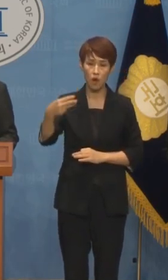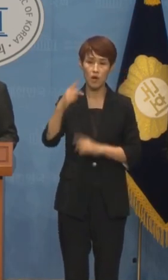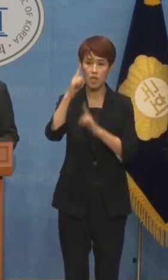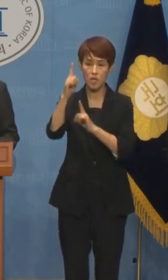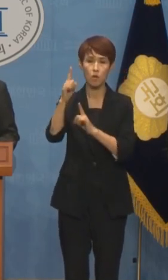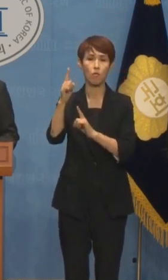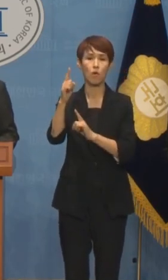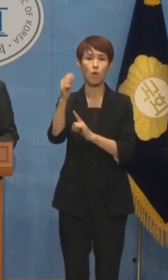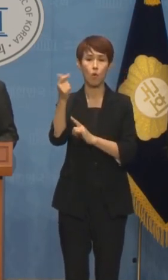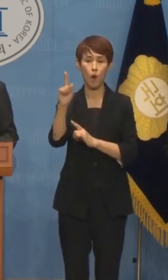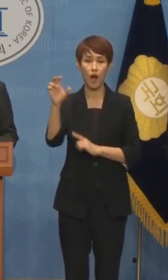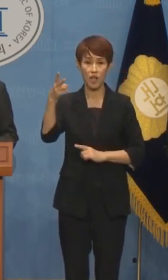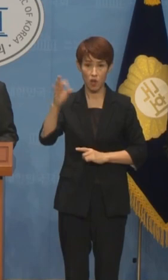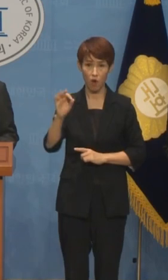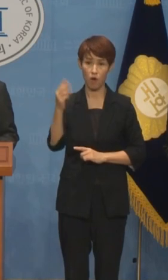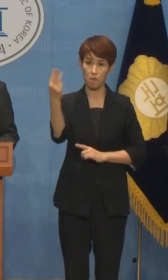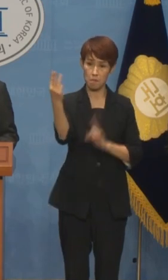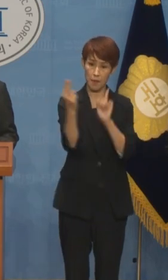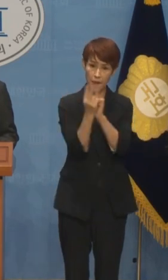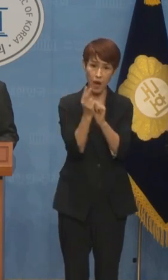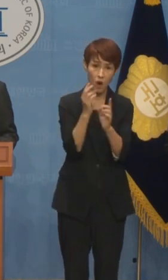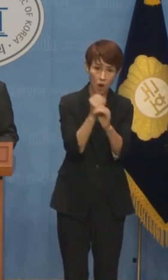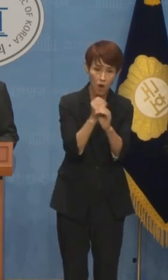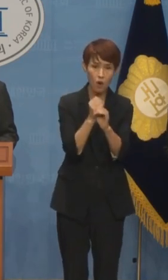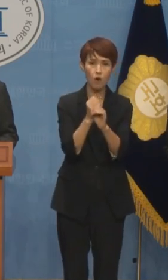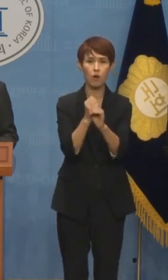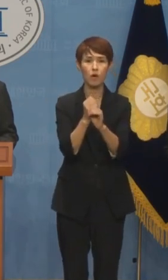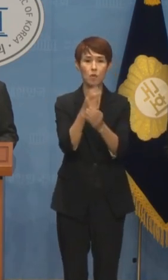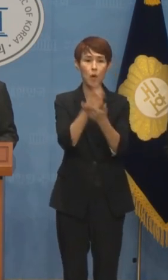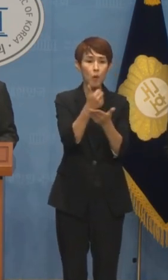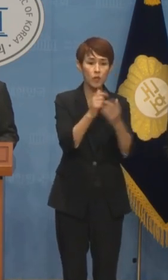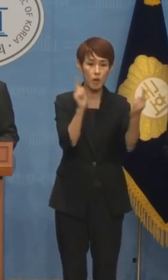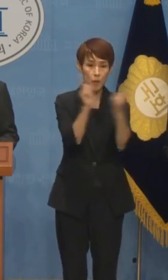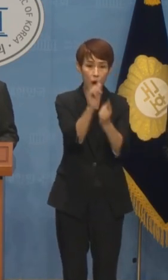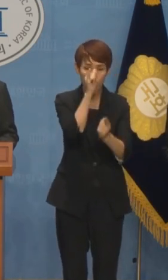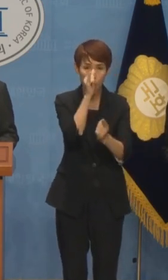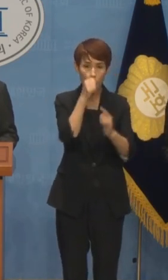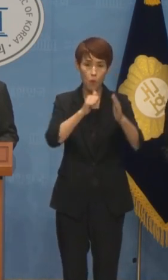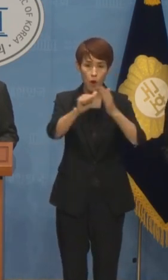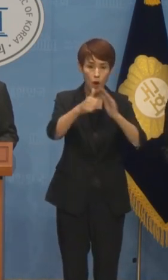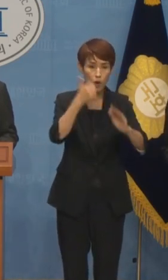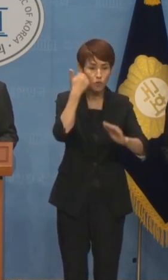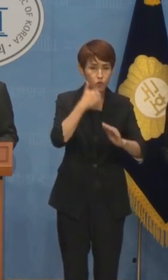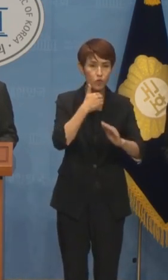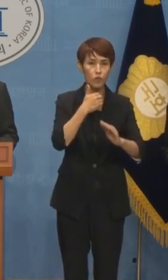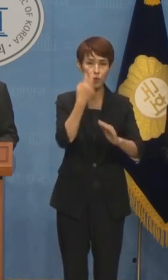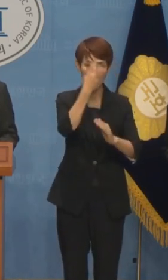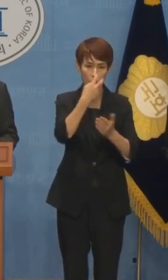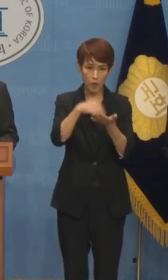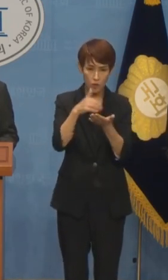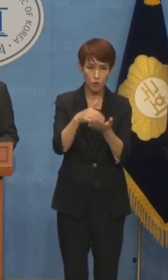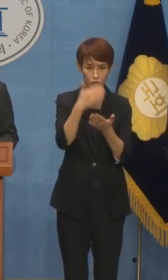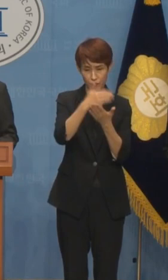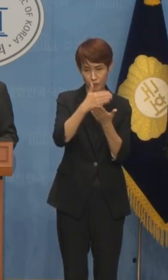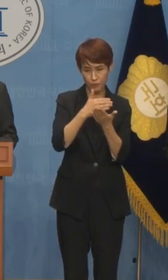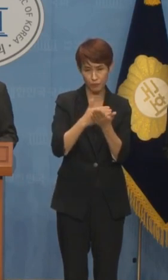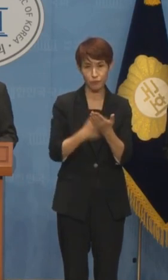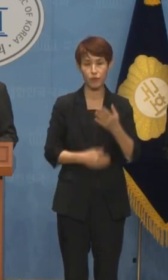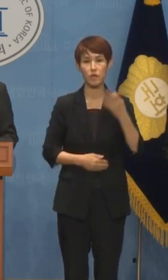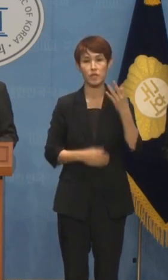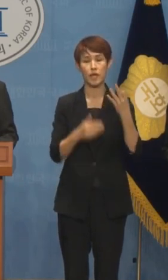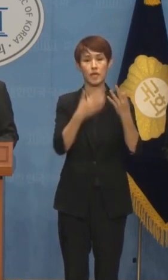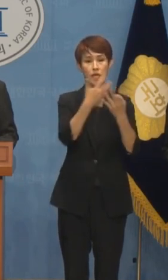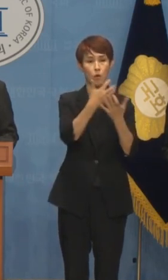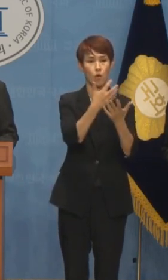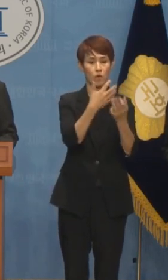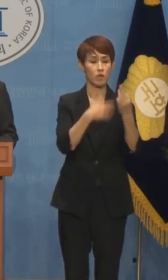기록 및 변호인 접견 기록, 수원지검 출입자 명단, 조사 횟수 등 13개의 13개의 자료를 제출해야